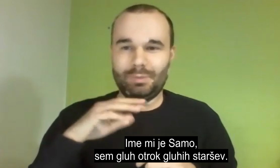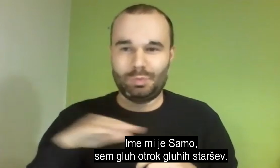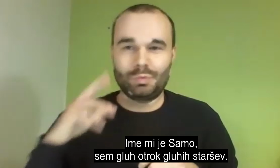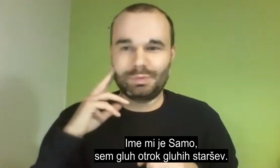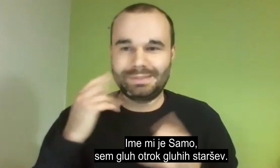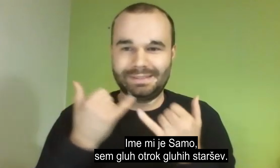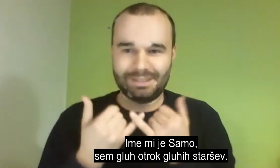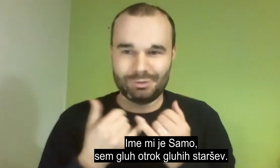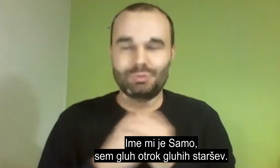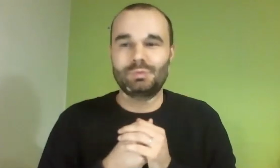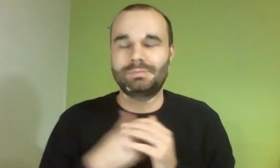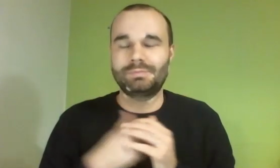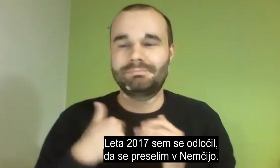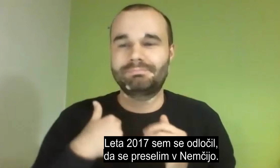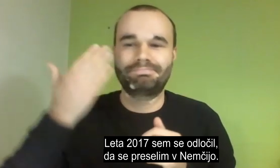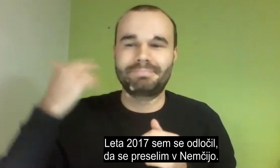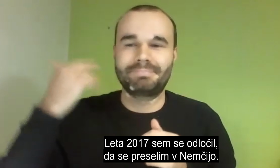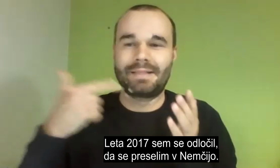sem gluh otrok gluhih staršev.